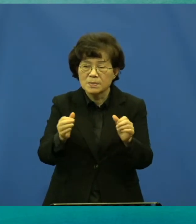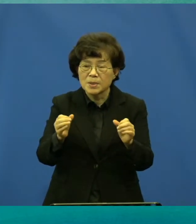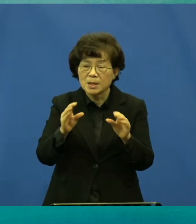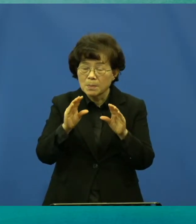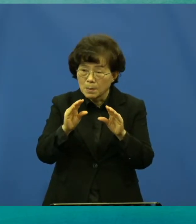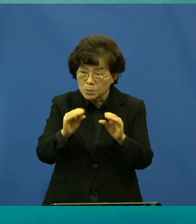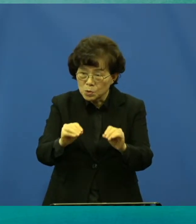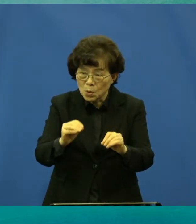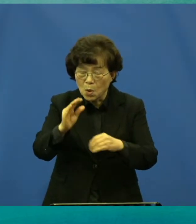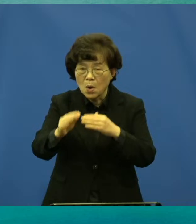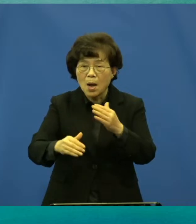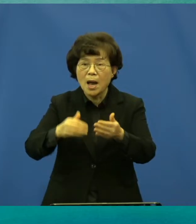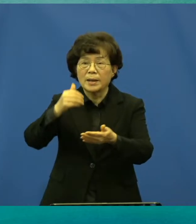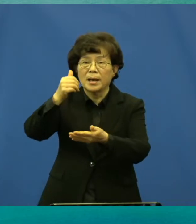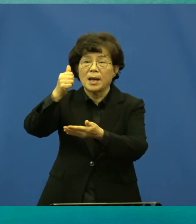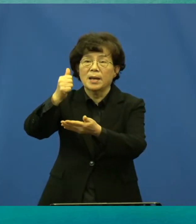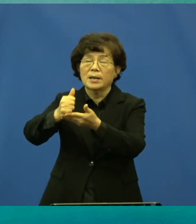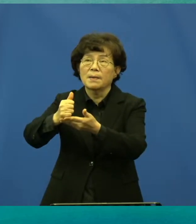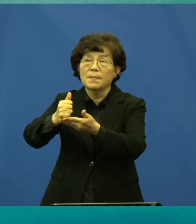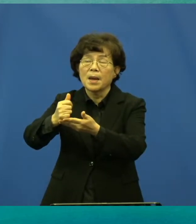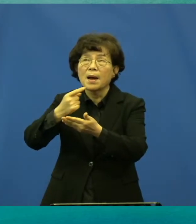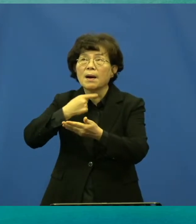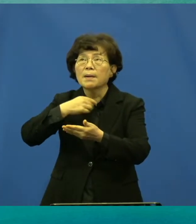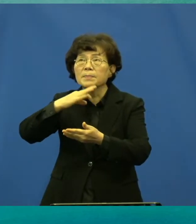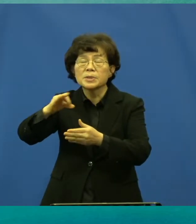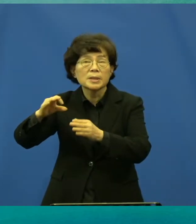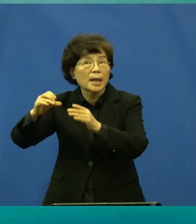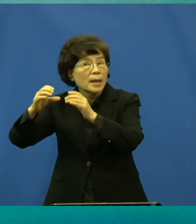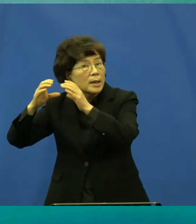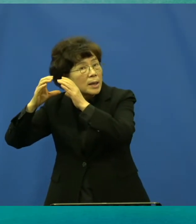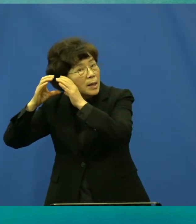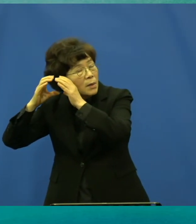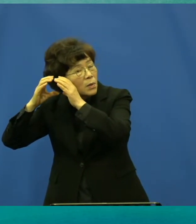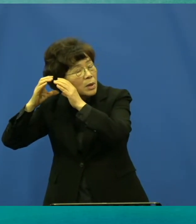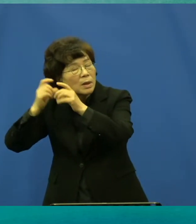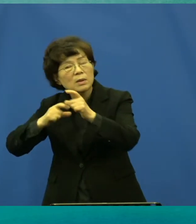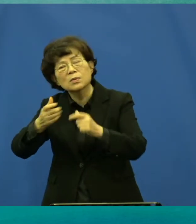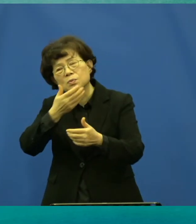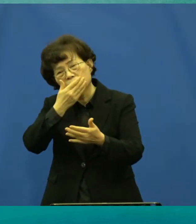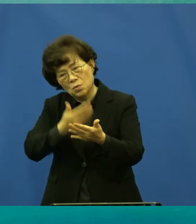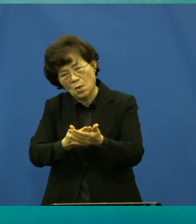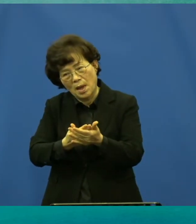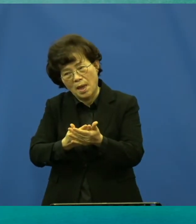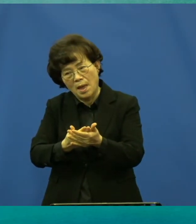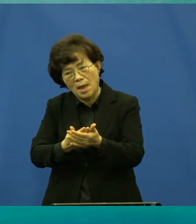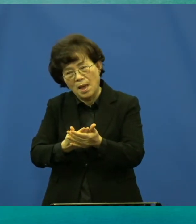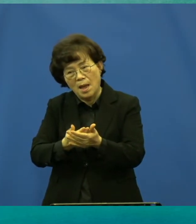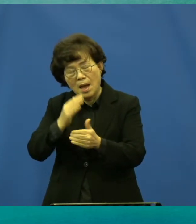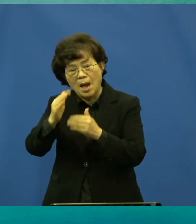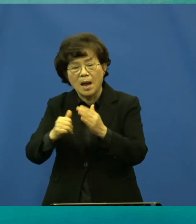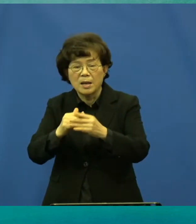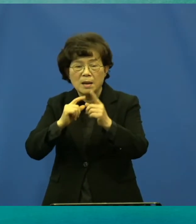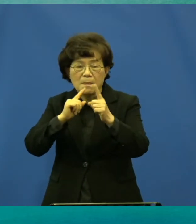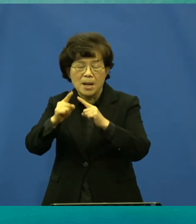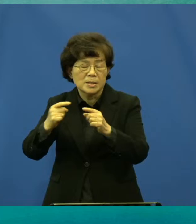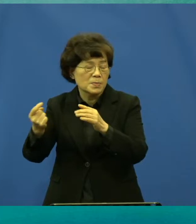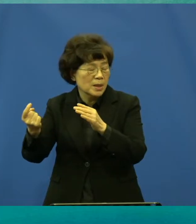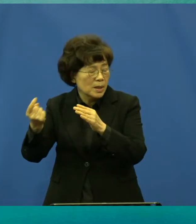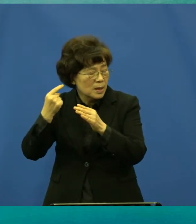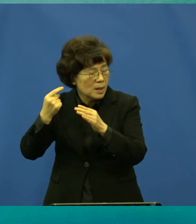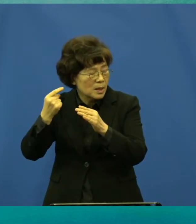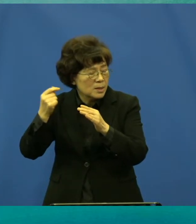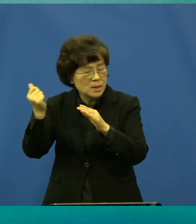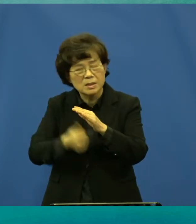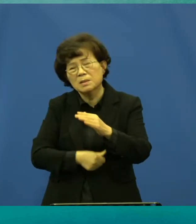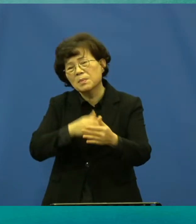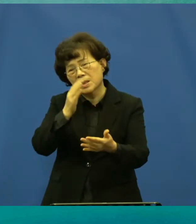멈추고 하나님의 음성에 귀를 기울여야 합니다. 듣는 것에서 실패하면 안 됩니다. 언제 우리가 위험한